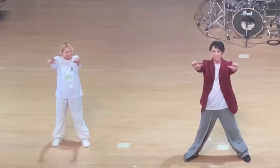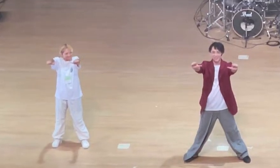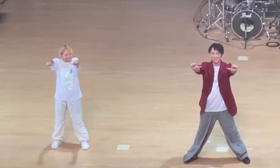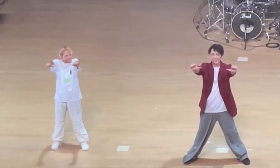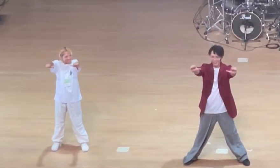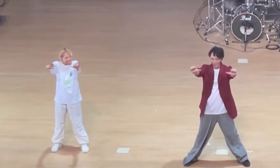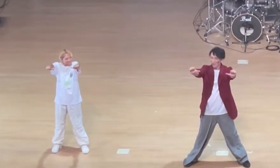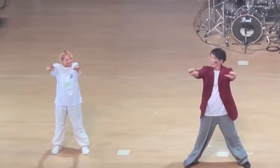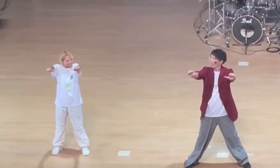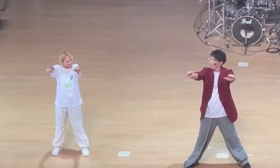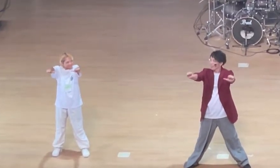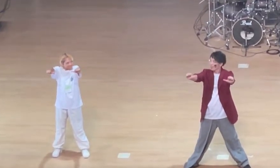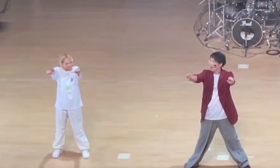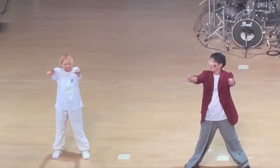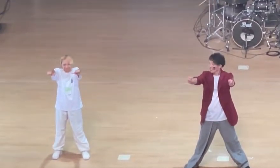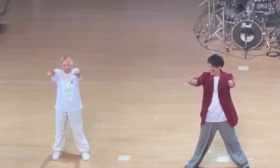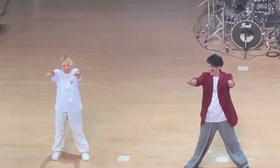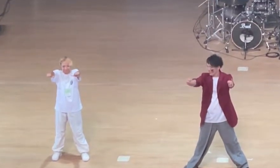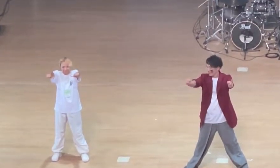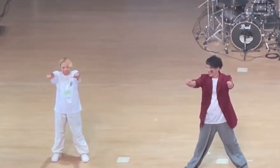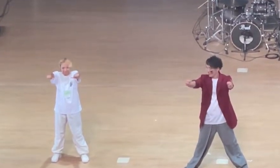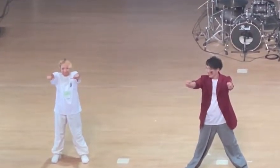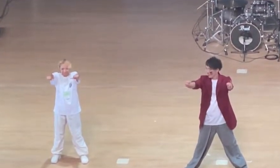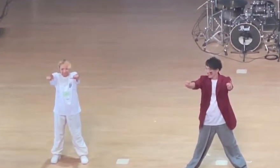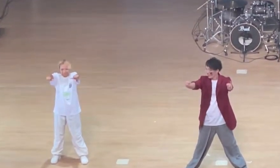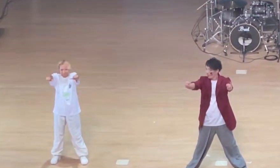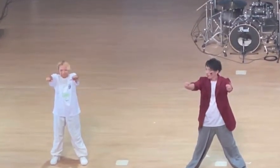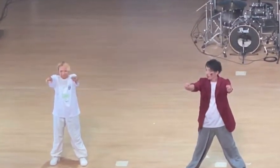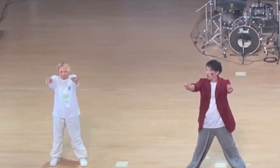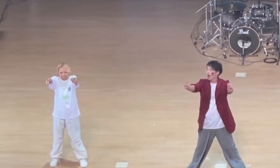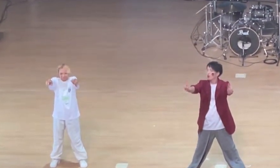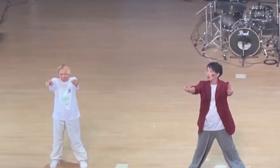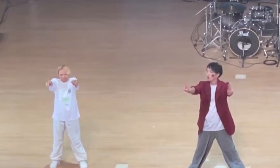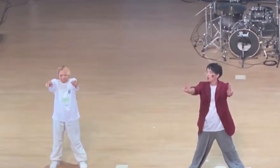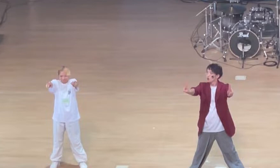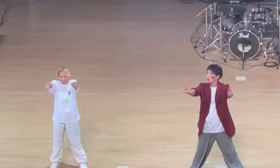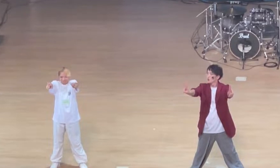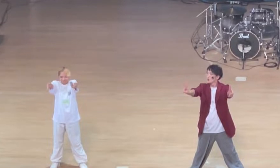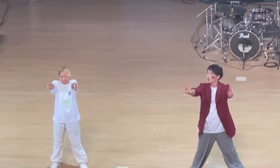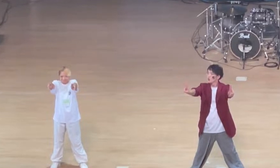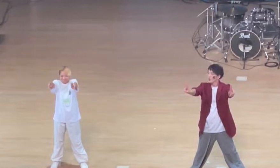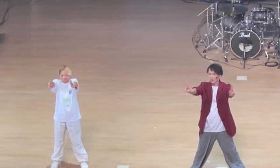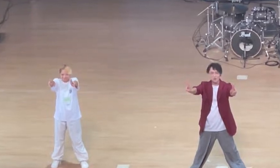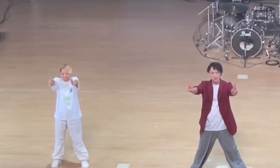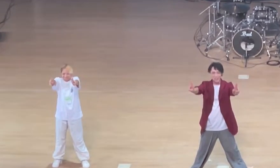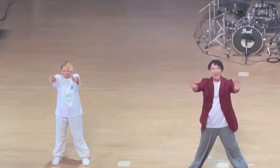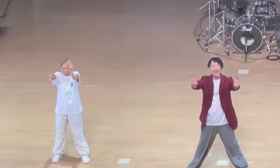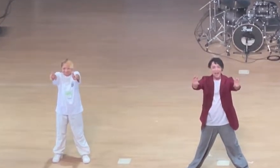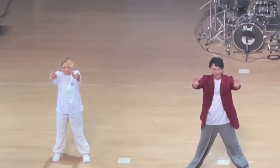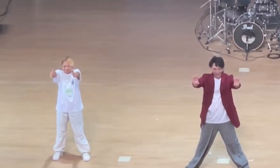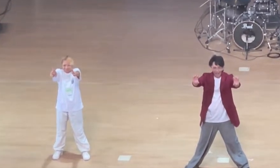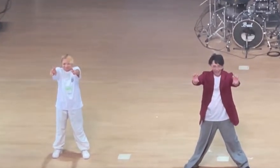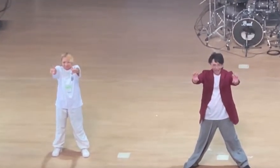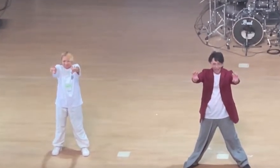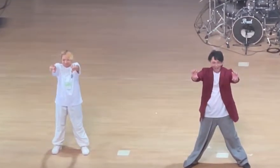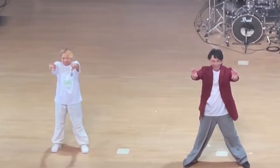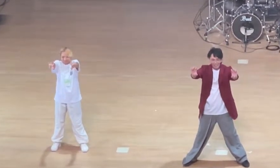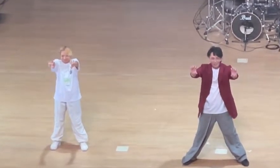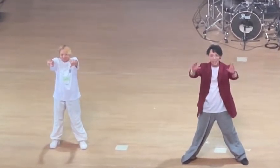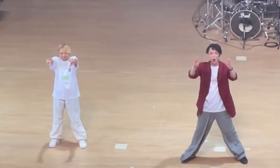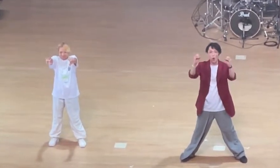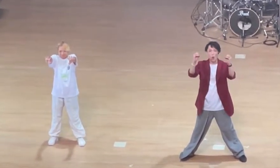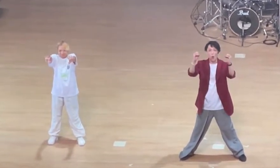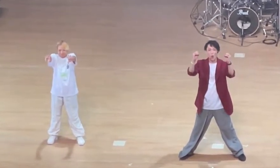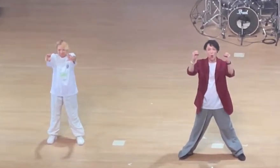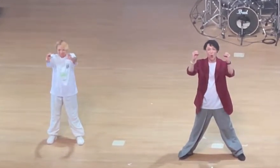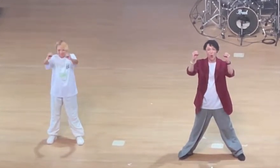。そう、いーはいーで、うーはうー、そうそうそう、えー